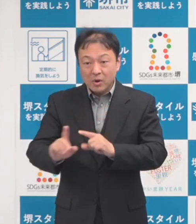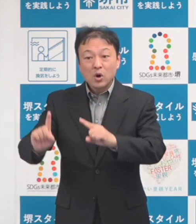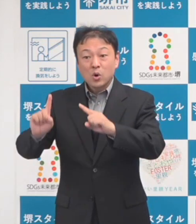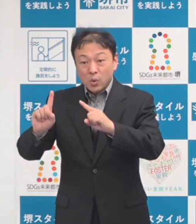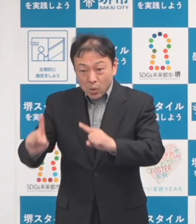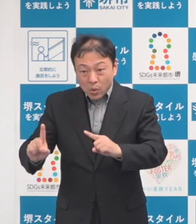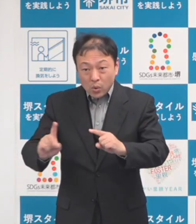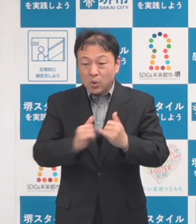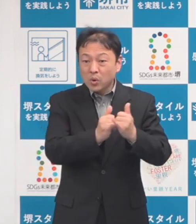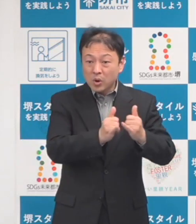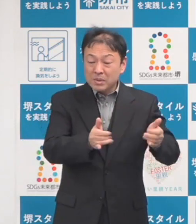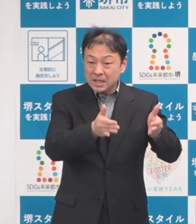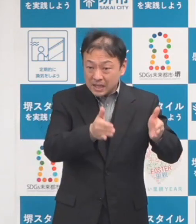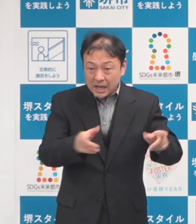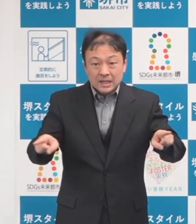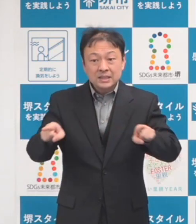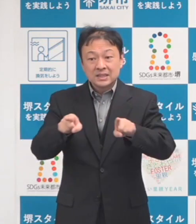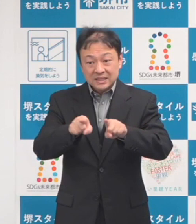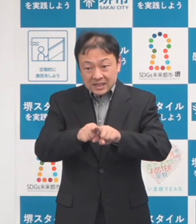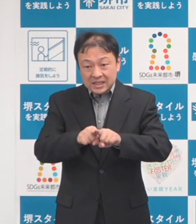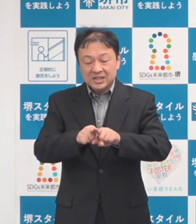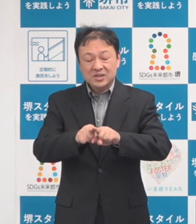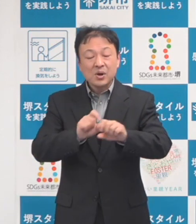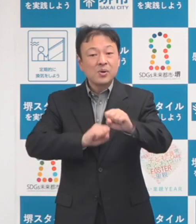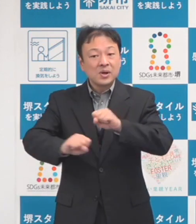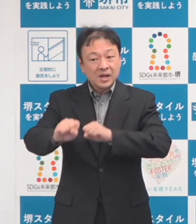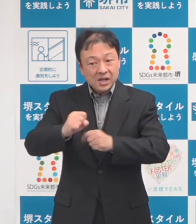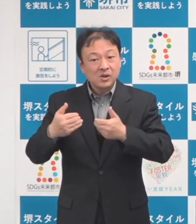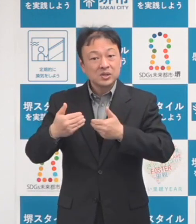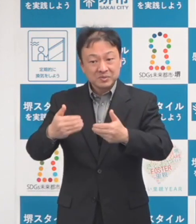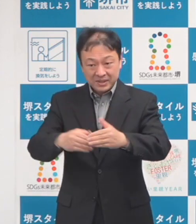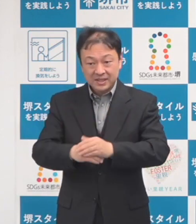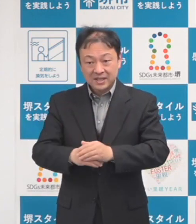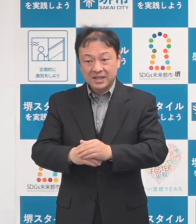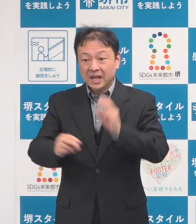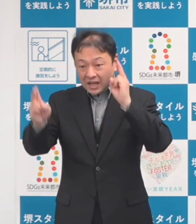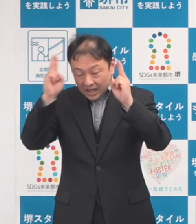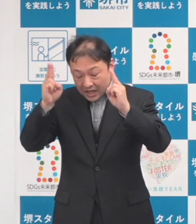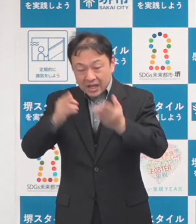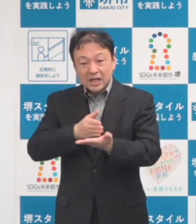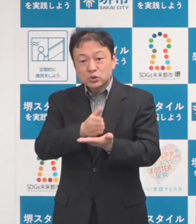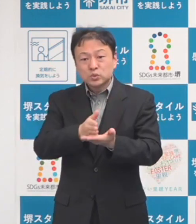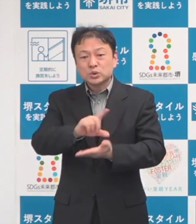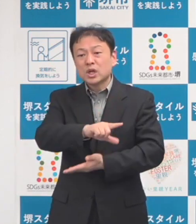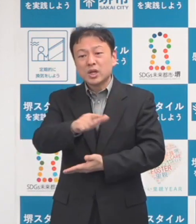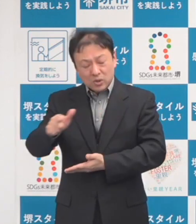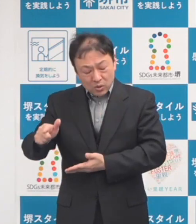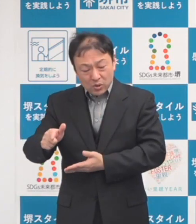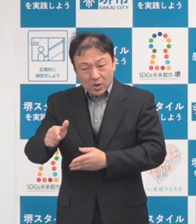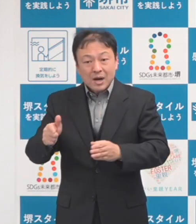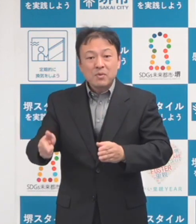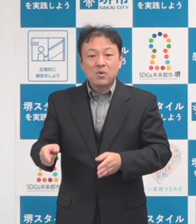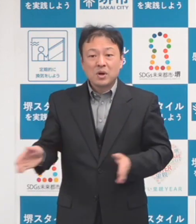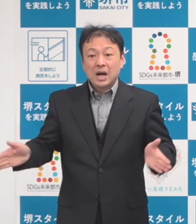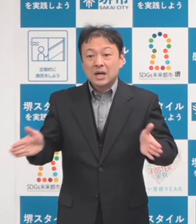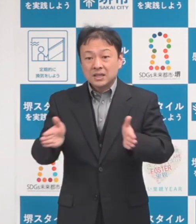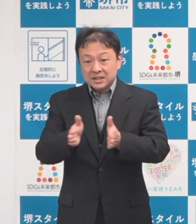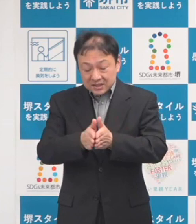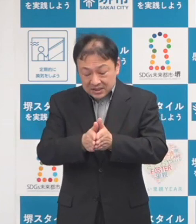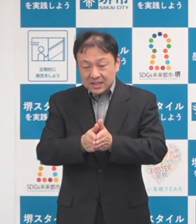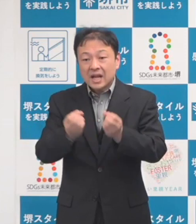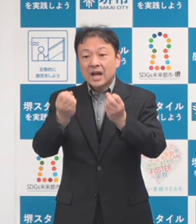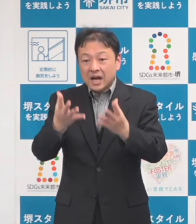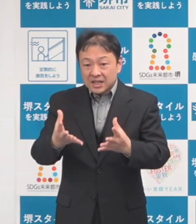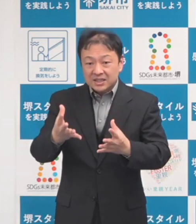携した SDGs の取り組みを進めて、業種を超えた会員間の連携が社会で活発に行われて、また新たな価値